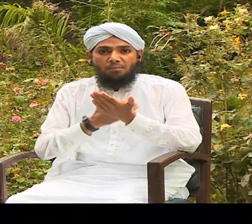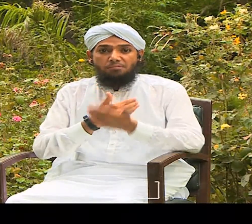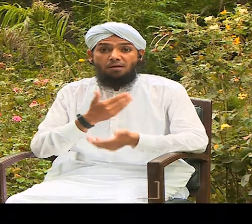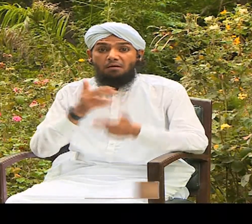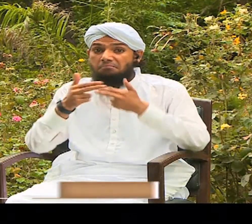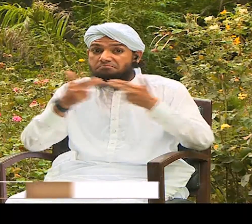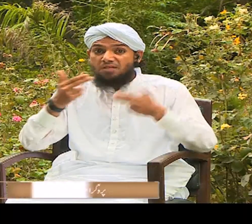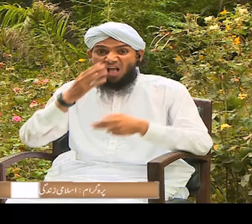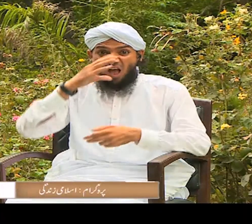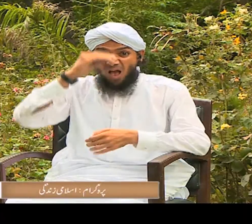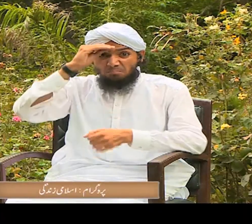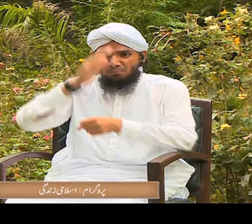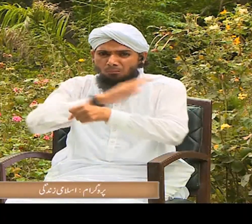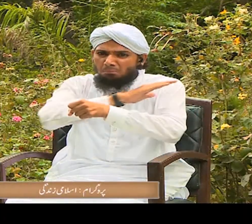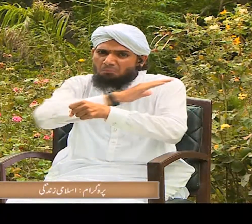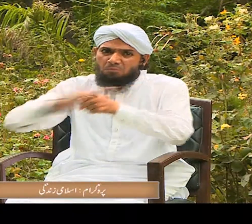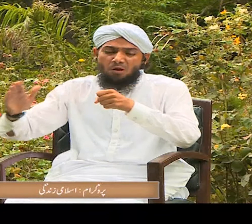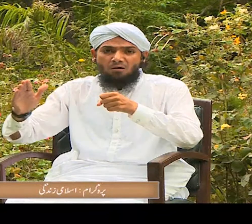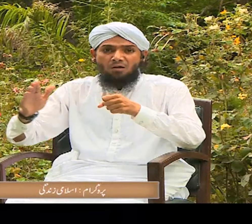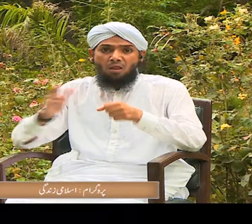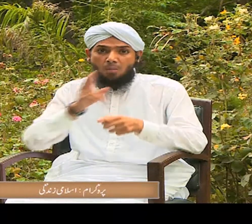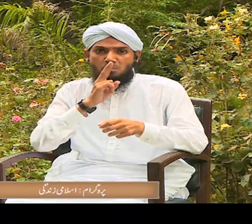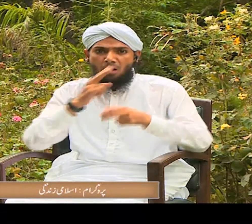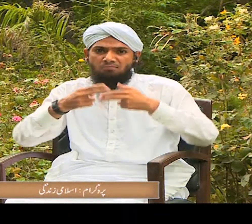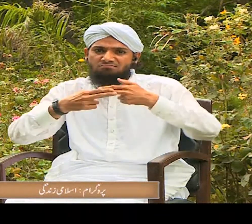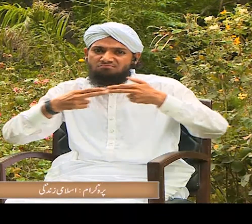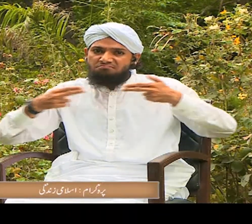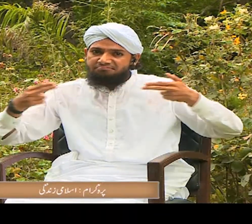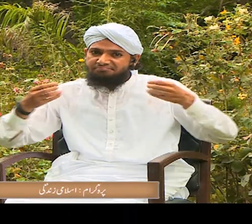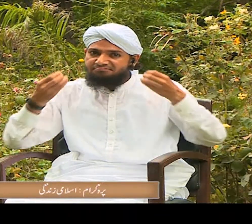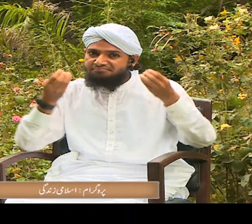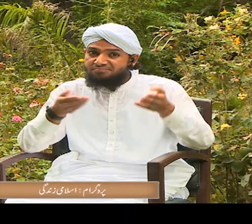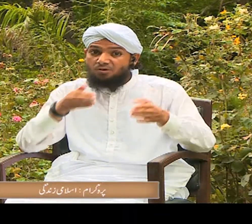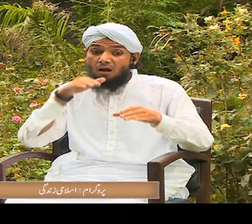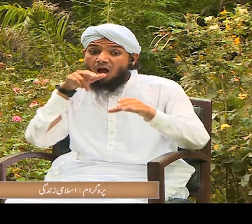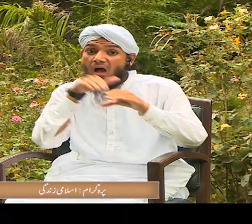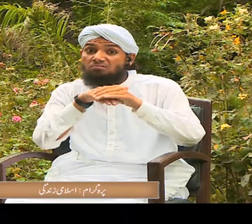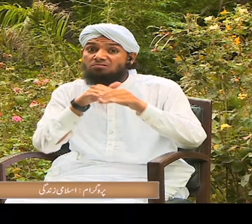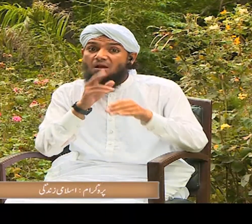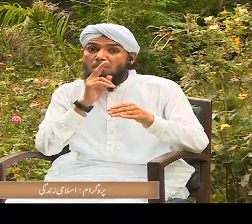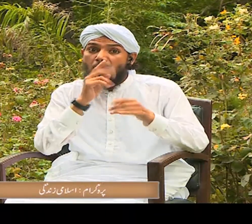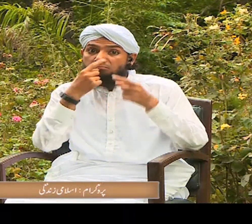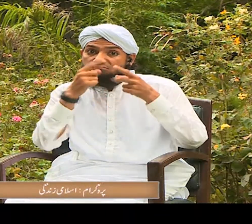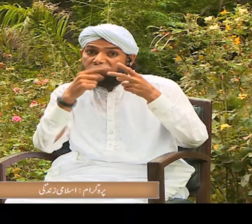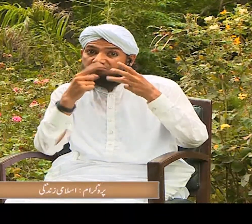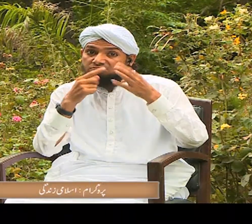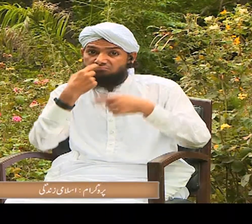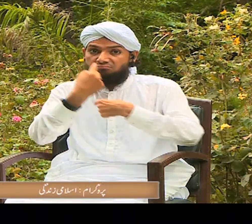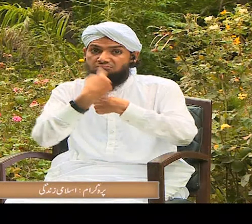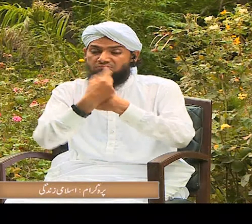پروگرام میں ماں کو قتل کرنے والے ایک شخص کا عبرت ناک واقعہ اور اس کے بعد اس واقعے سے حاصل ہونے والے